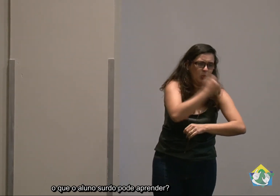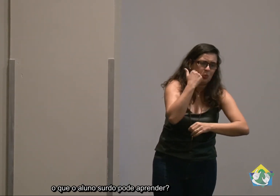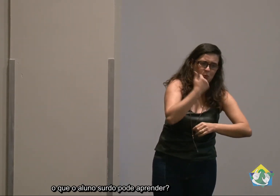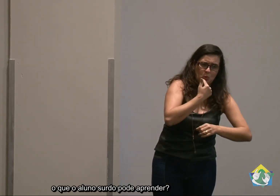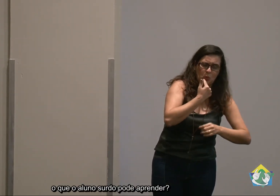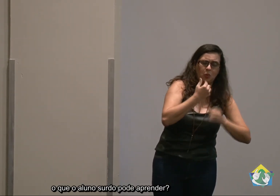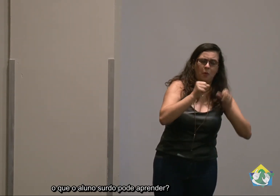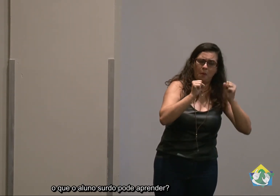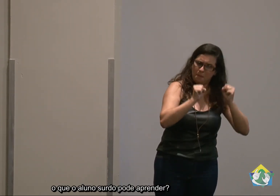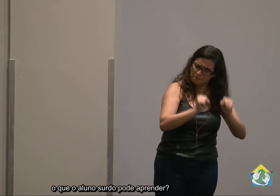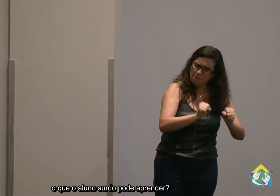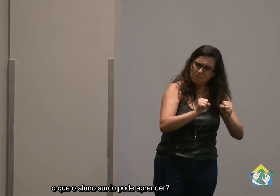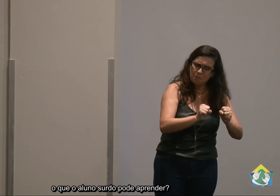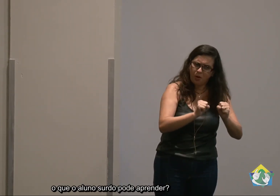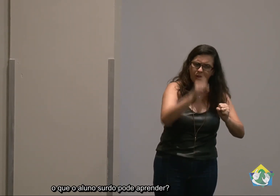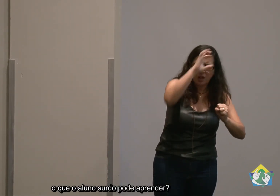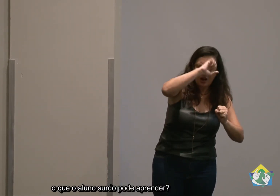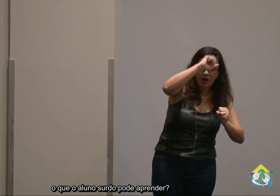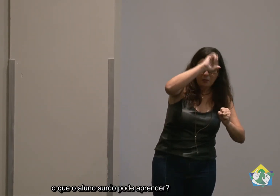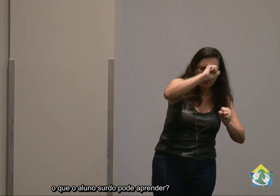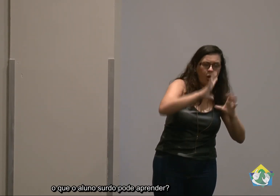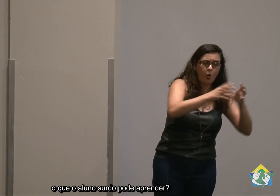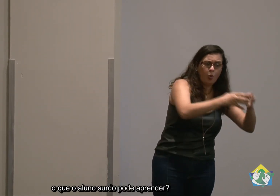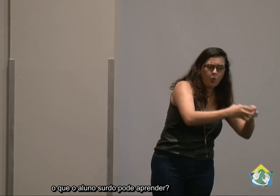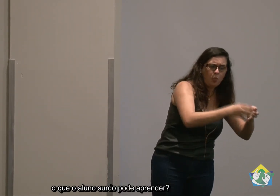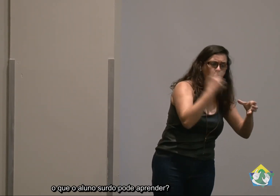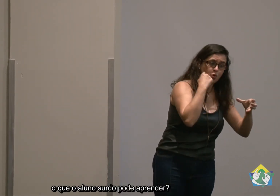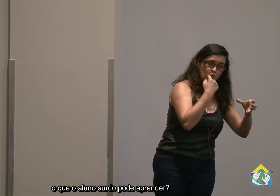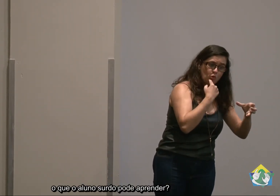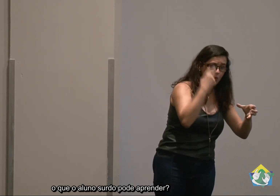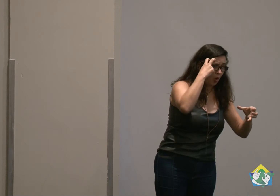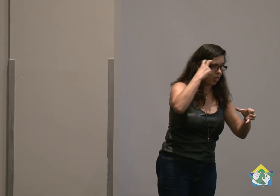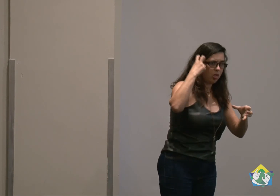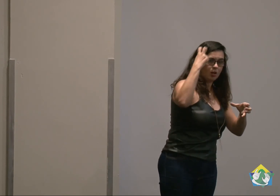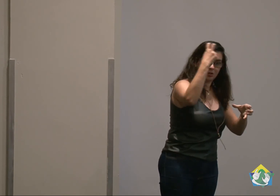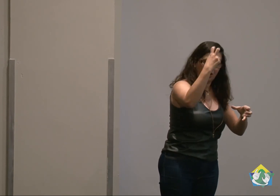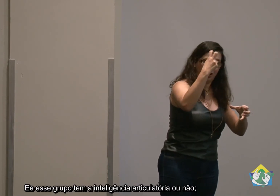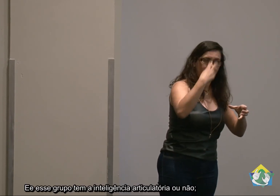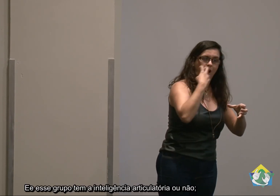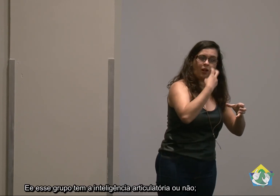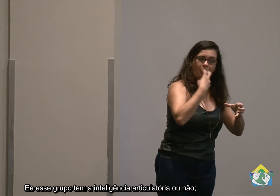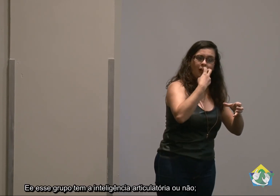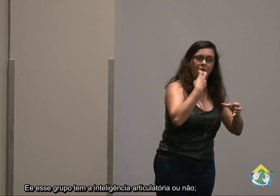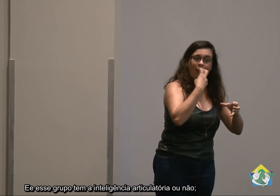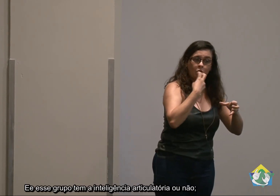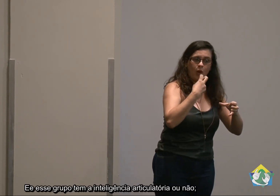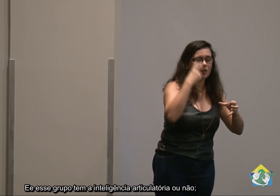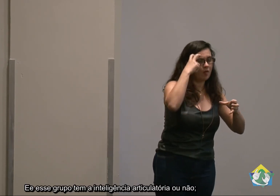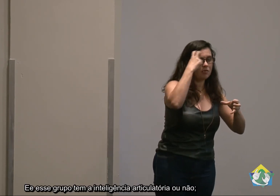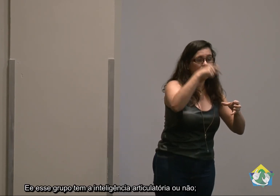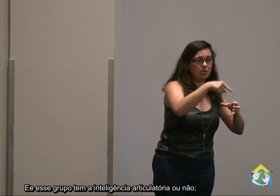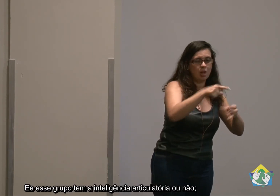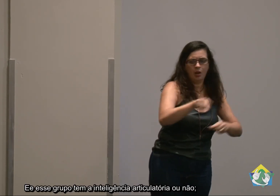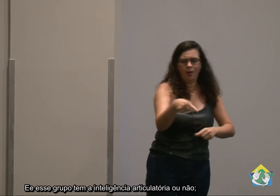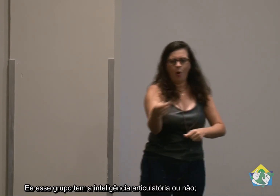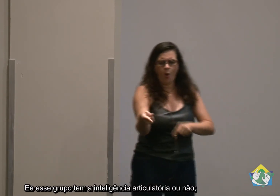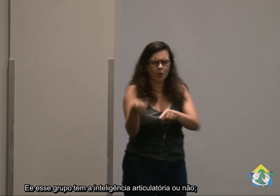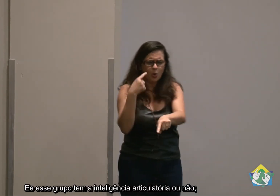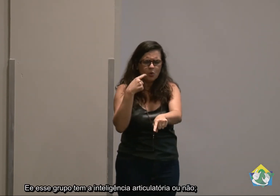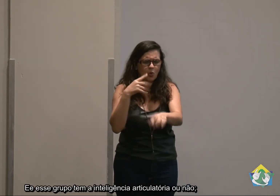o que o aluno surdo pode aprender se esse grupo tem a inteligência articulatória